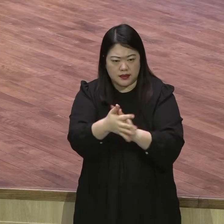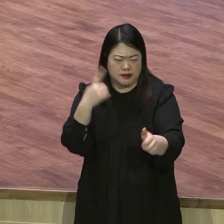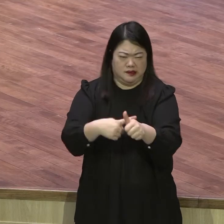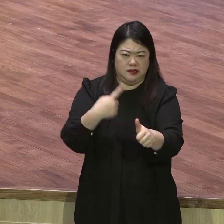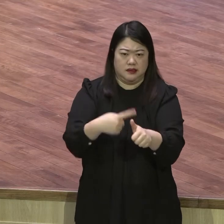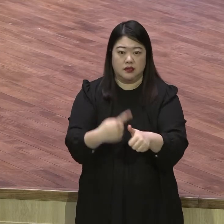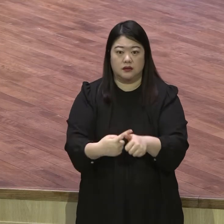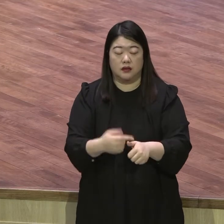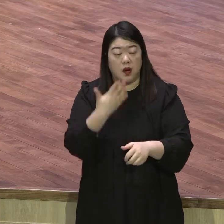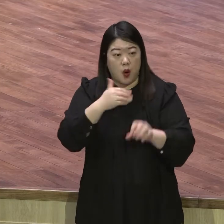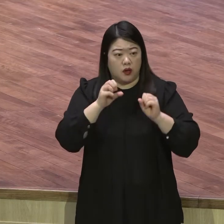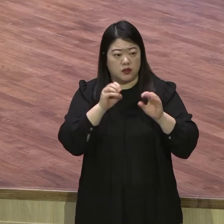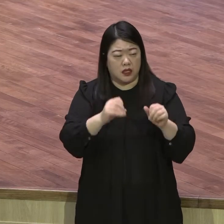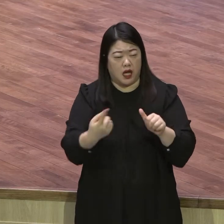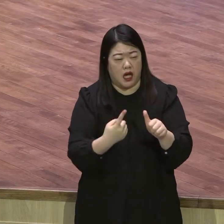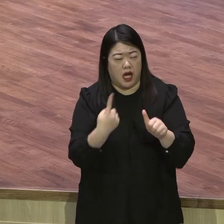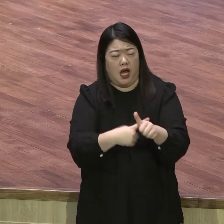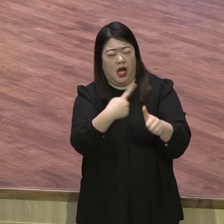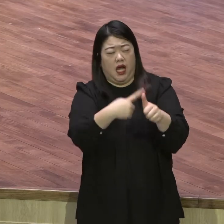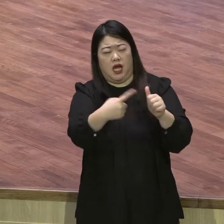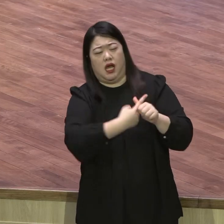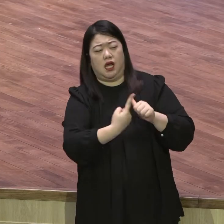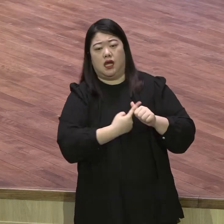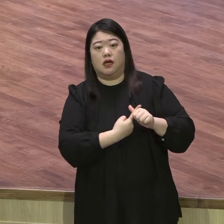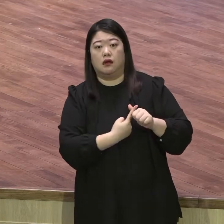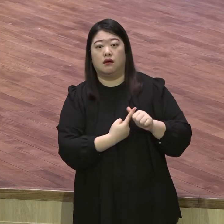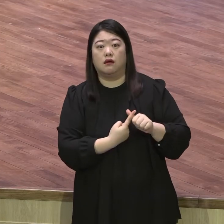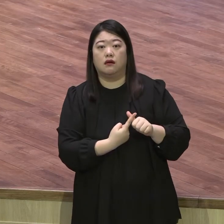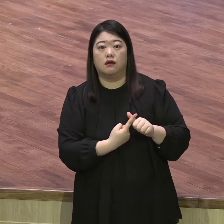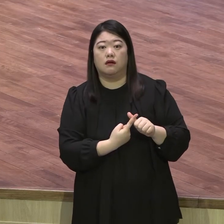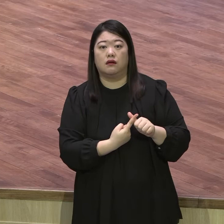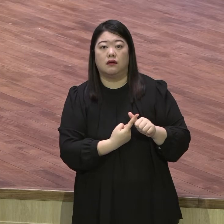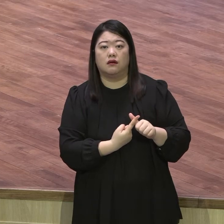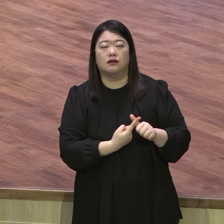보험 증가하는 그것 때문에